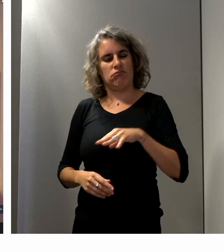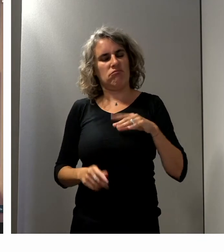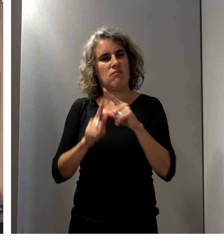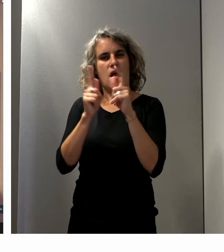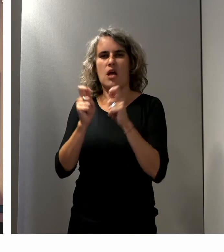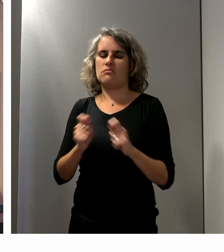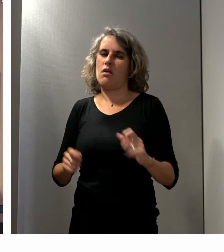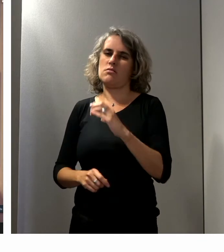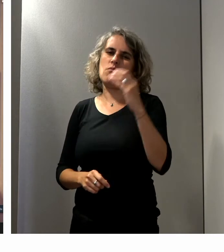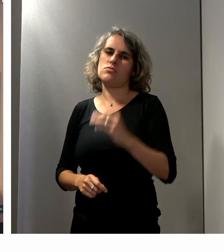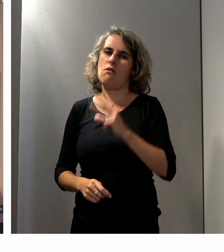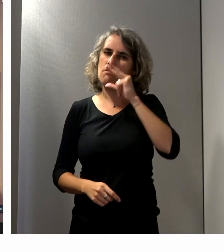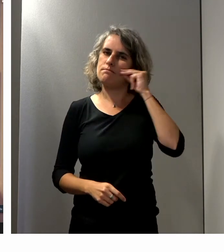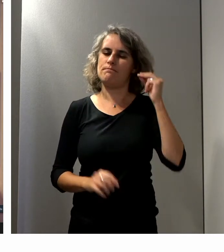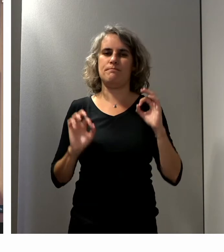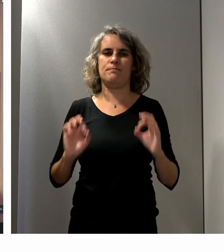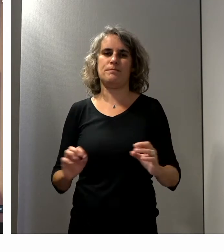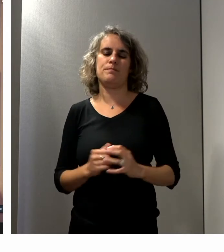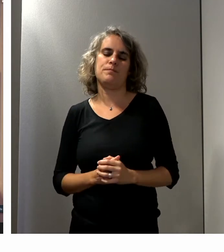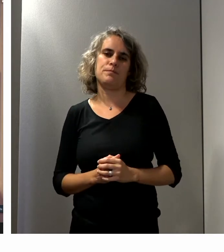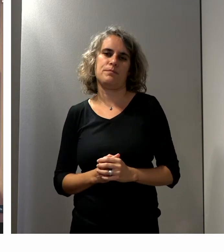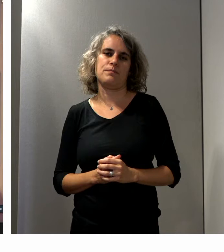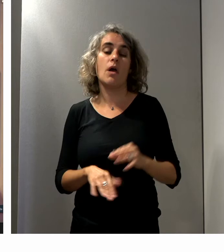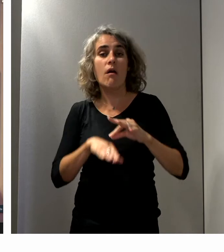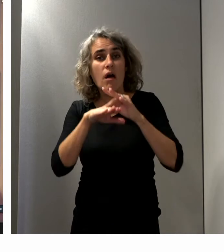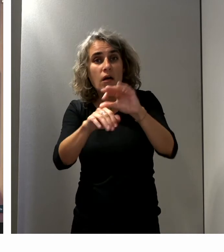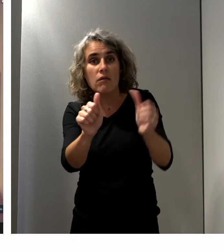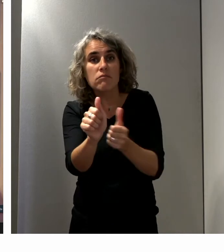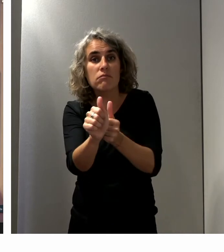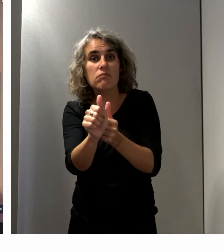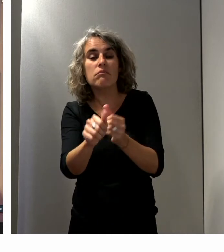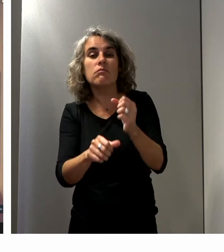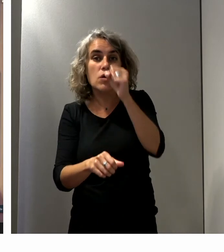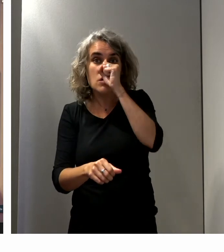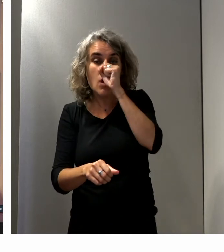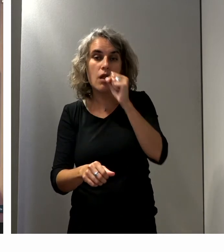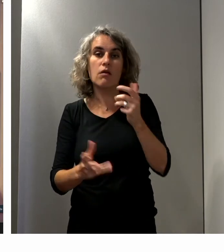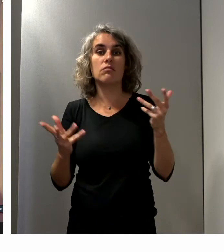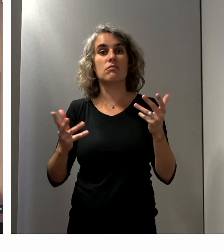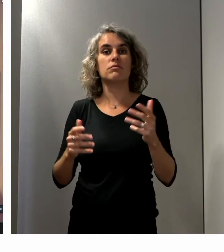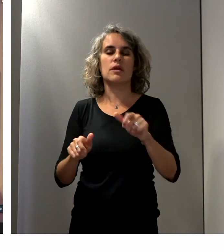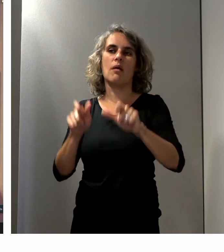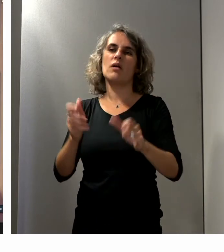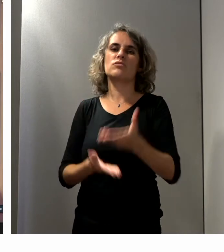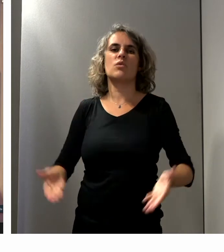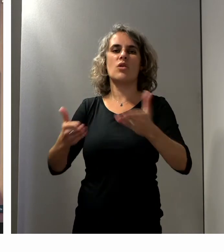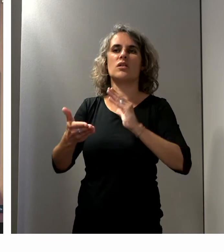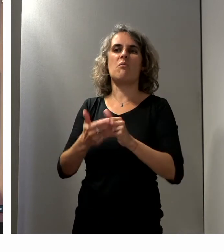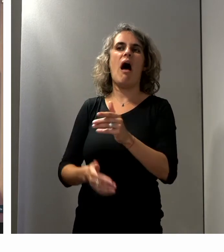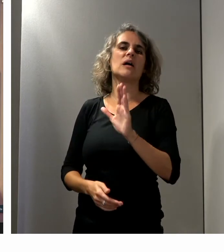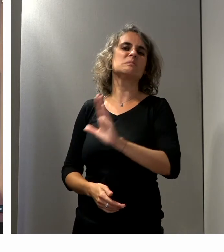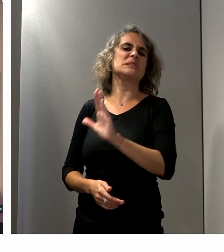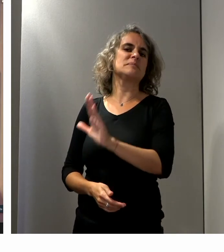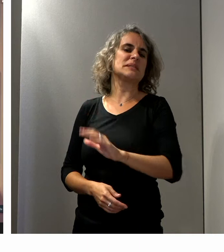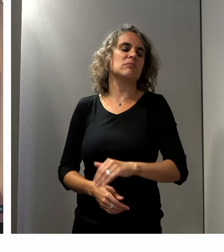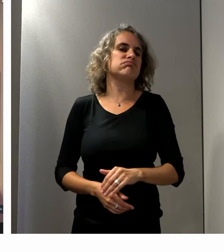chacune. Il serait donc dommage de penser que l'accompagnement sexuel est là pour stigmatiser une population par rapport à une autre.